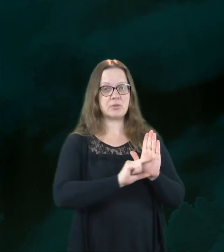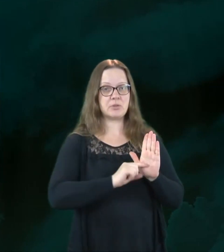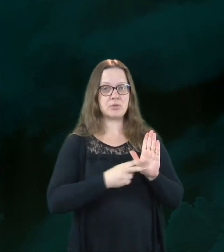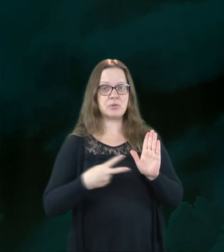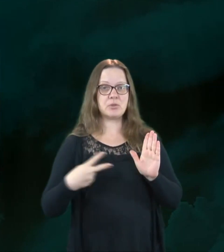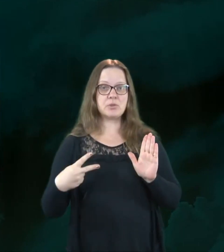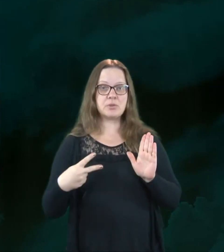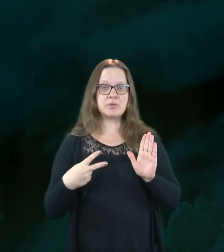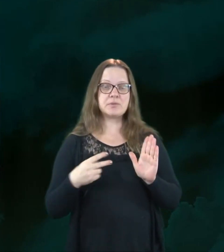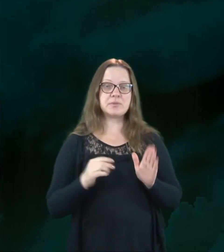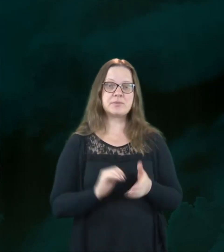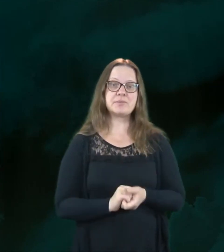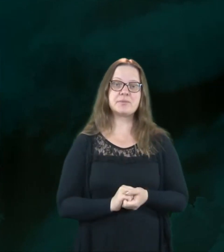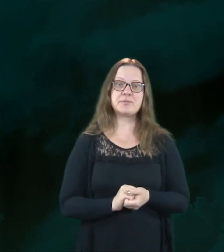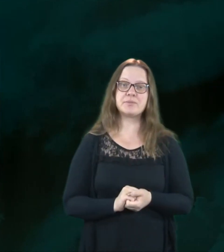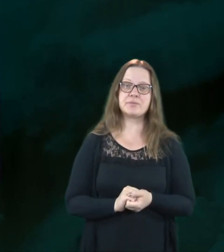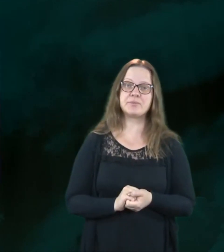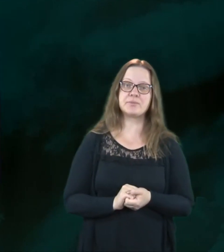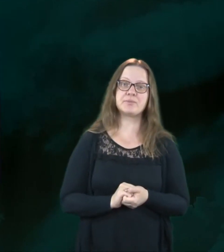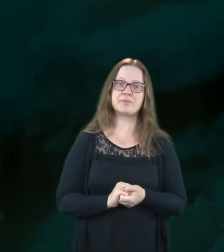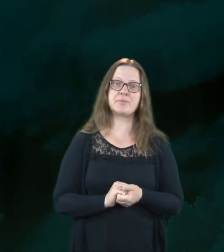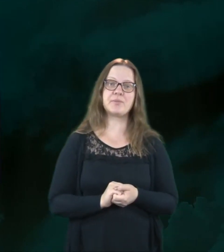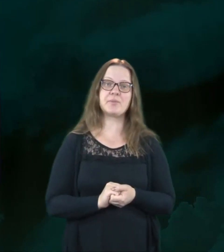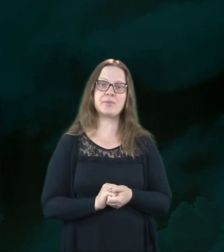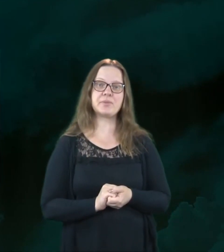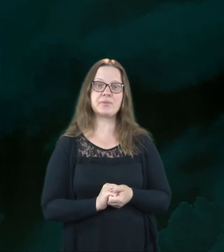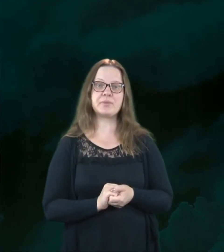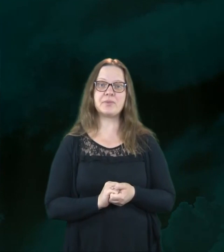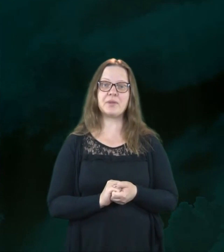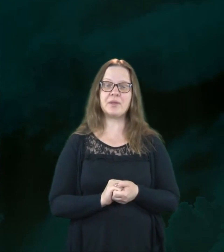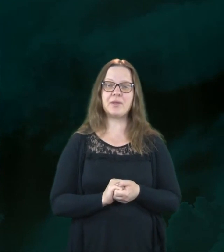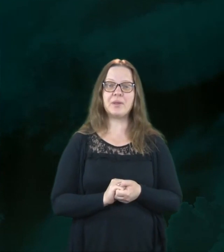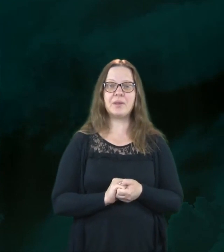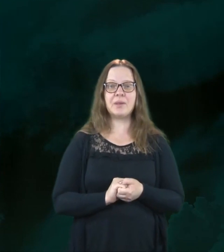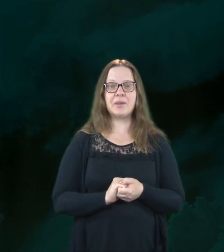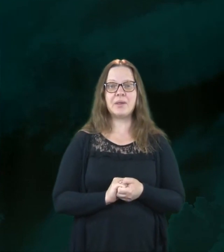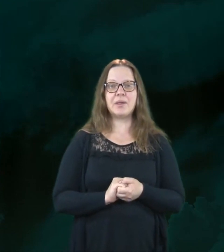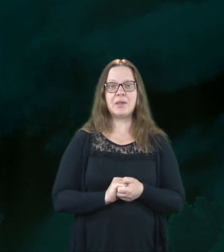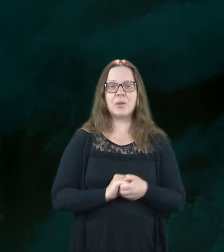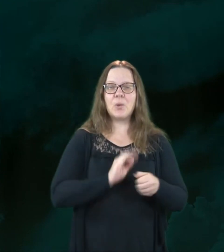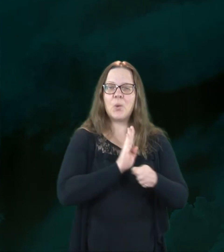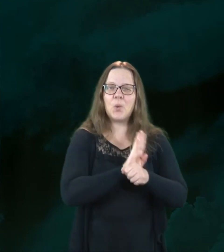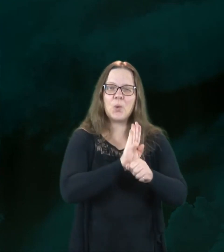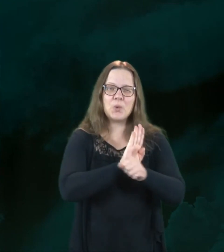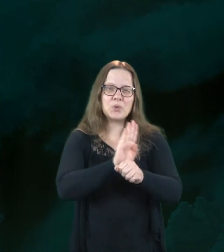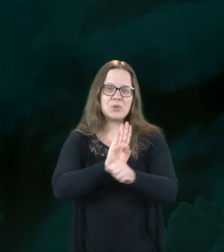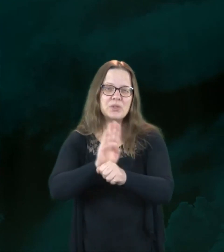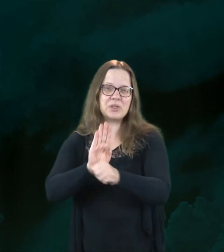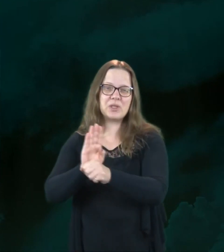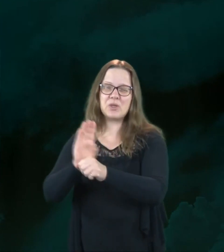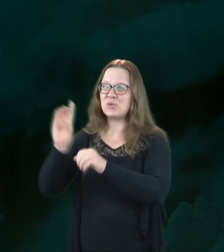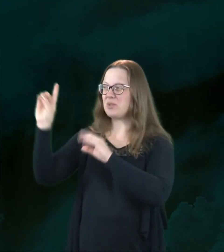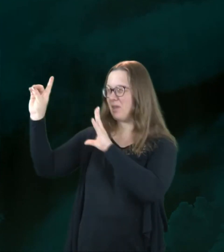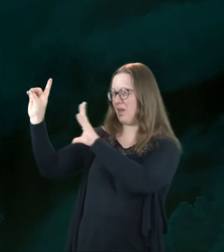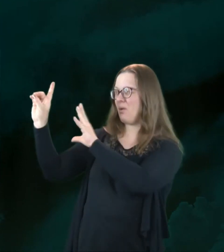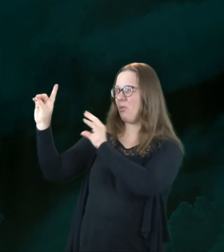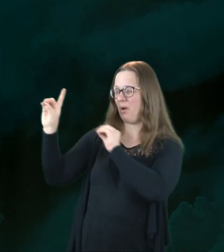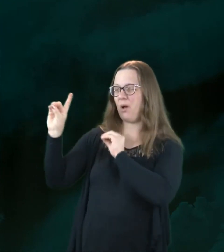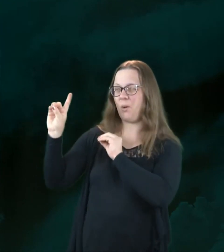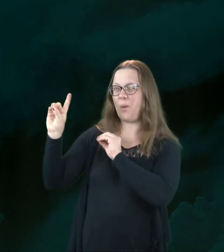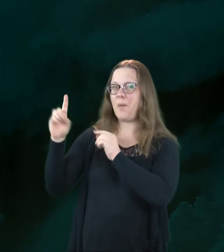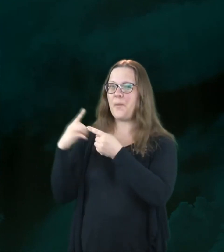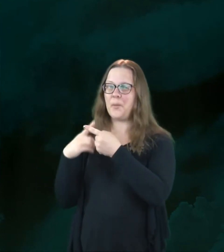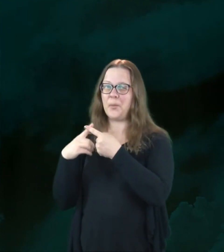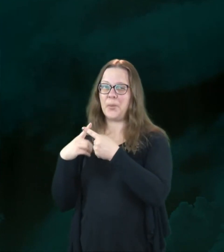zelo por vós com zelo de Deus, visto que vos tenho preparado para vos apresentar